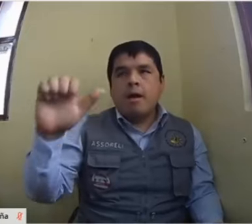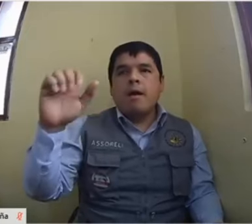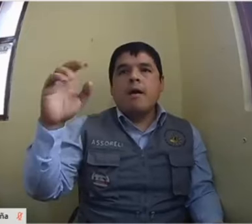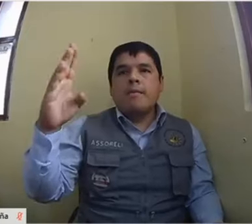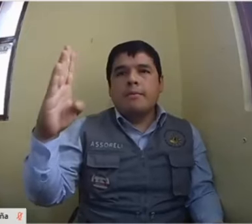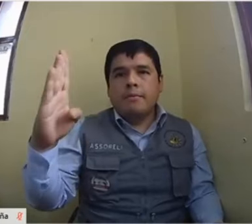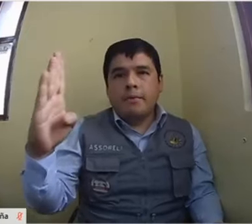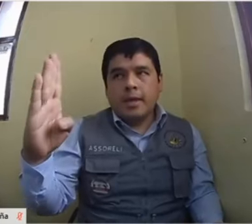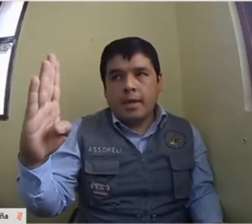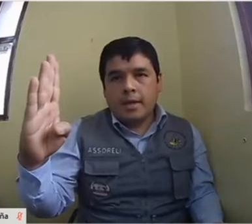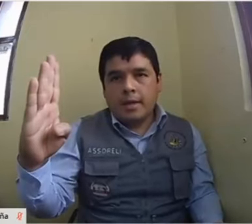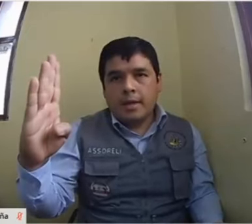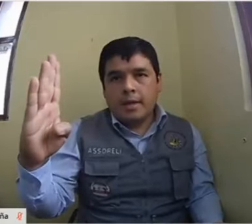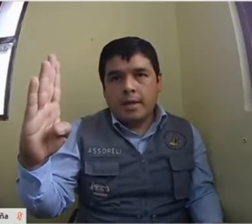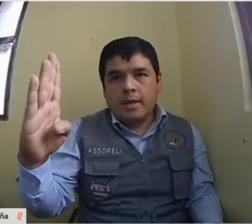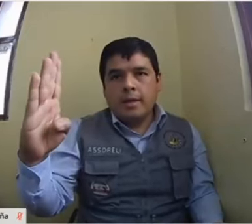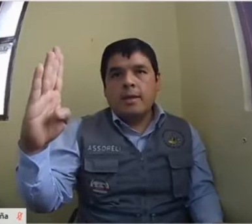A, B,